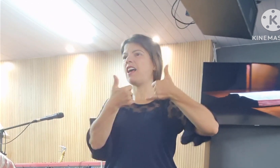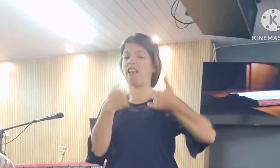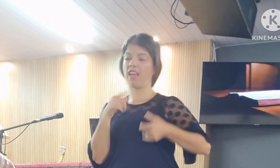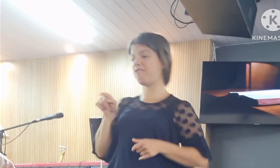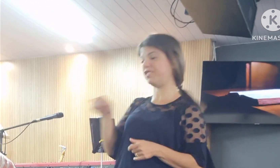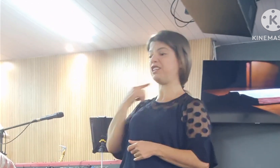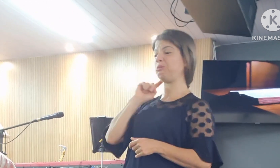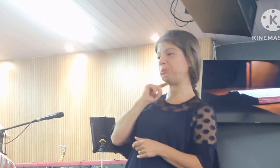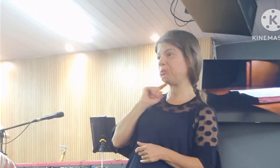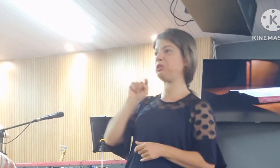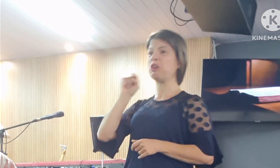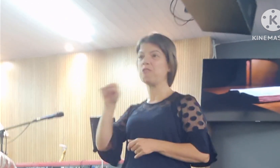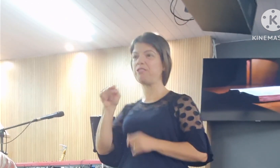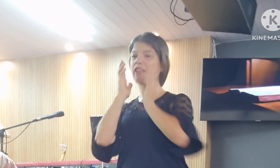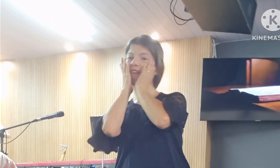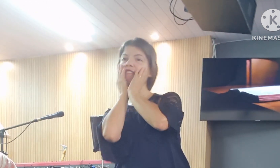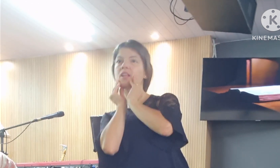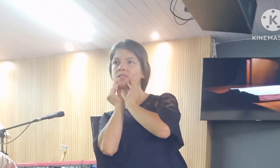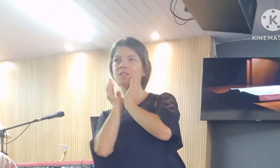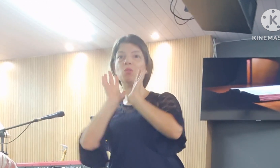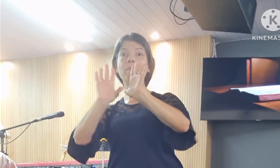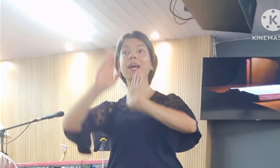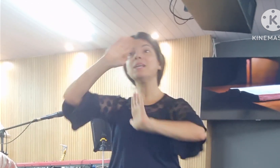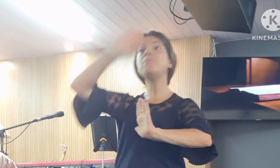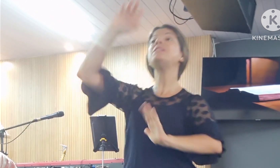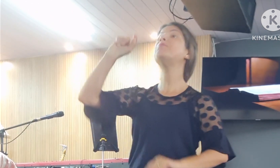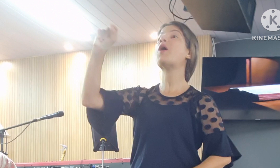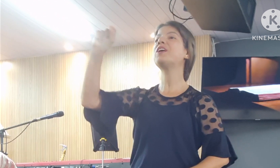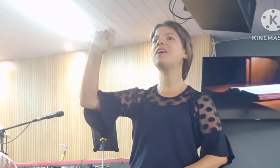Pai. Você é amado de Deus.